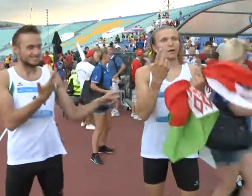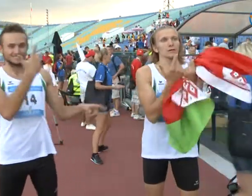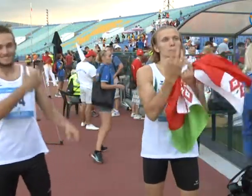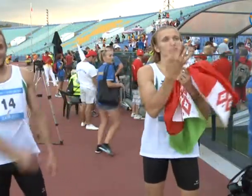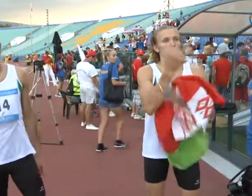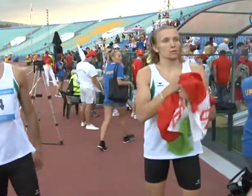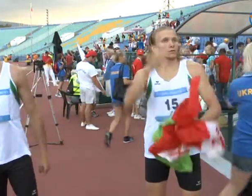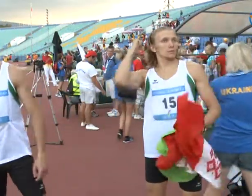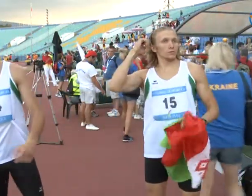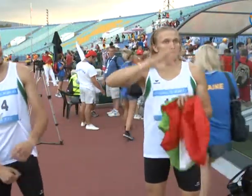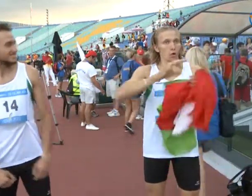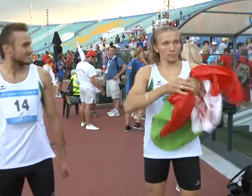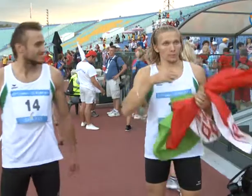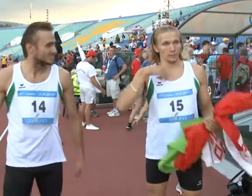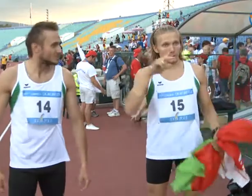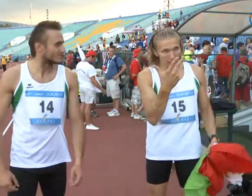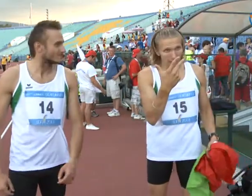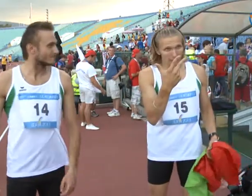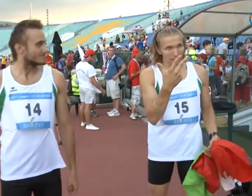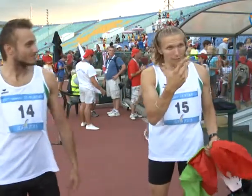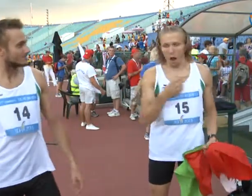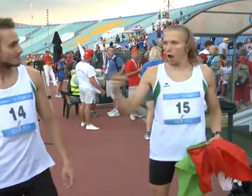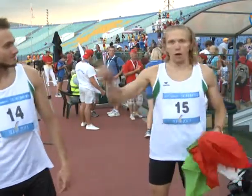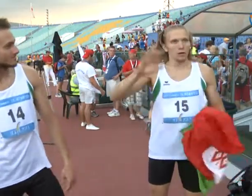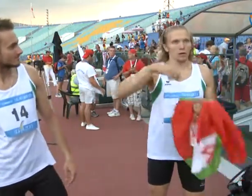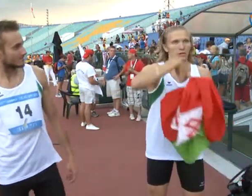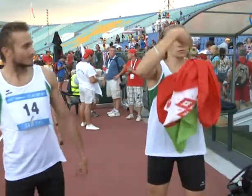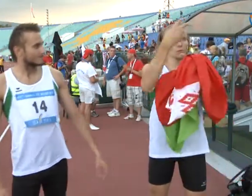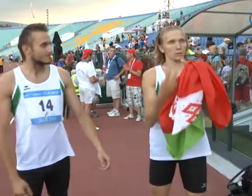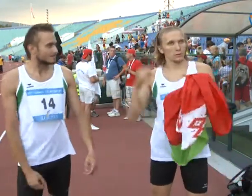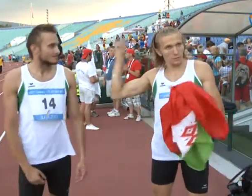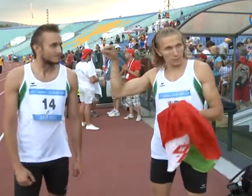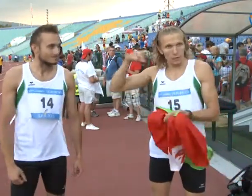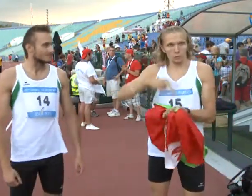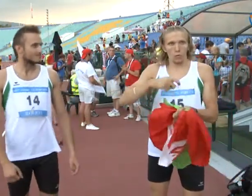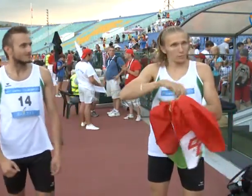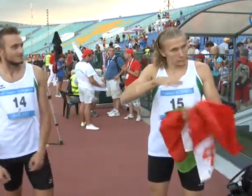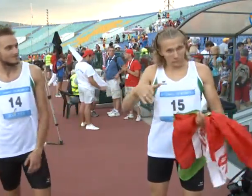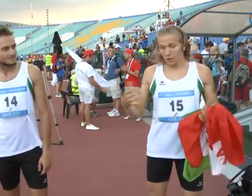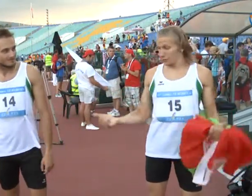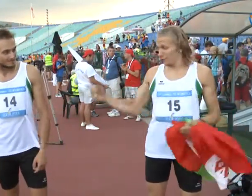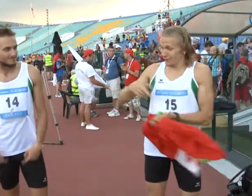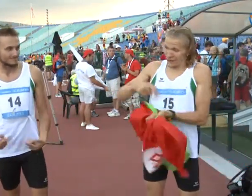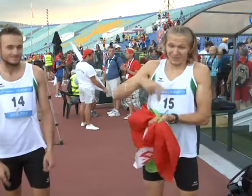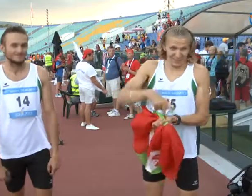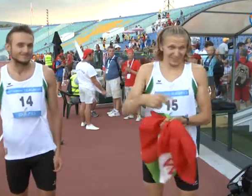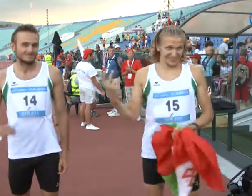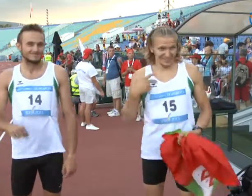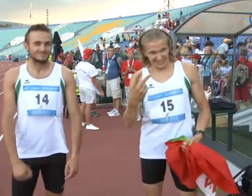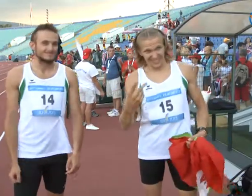jaz sem na Tajpeju pred 4 leti sem bil na 3. mestu. On je tekmoval v drugi disciplini, sedaj pa so oba tekmovala v troskoku